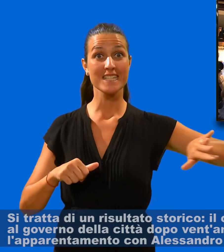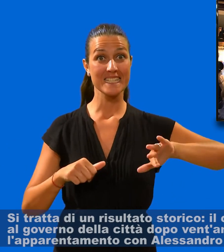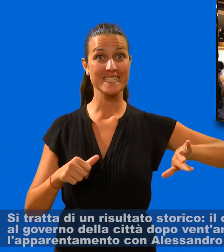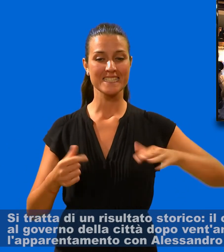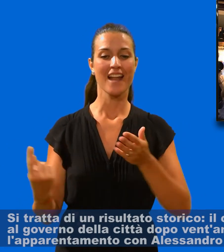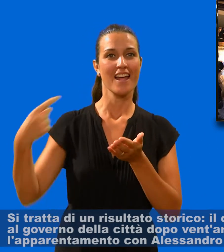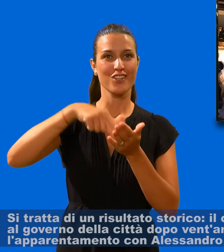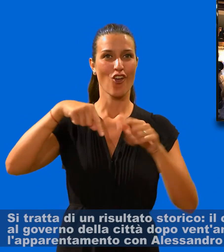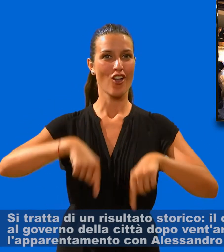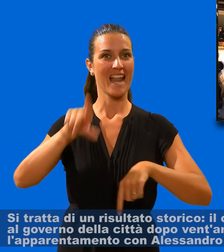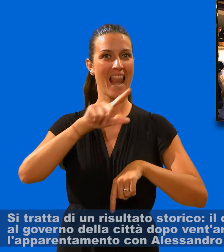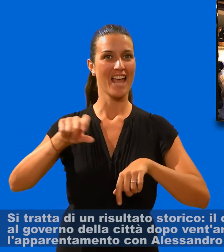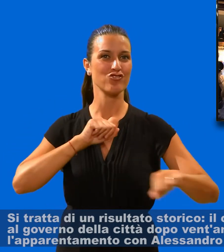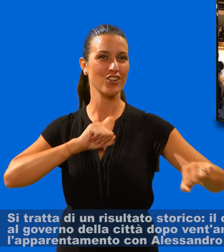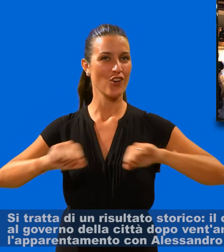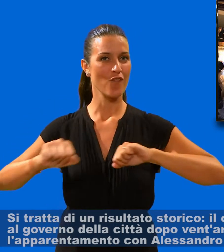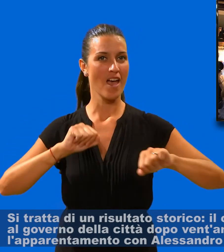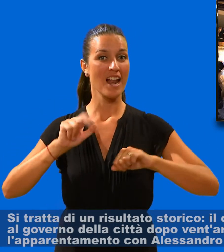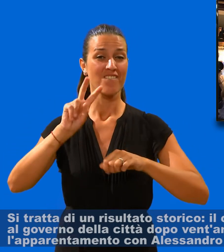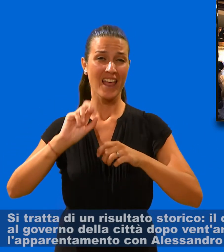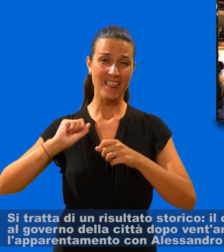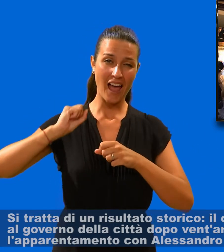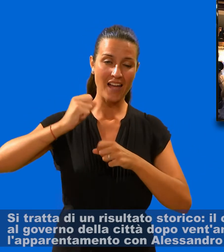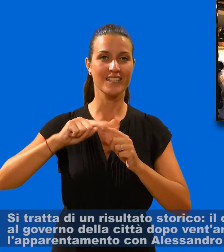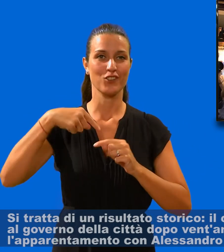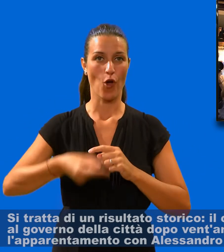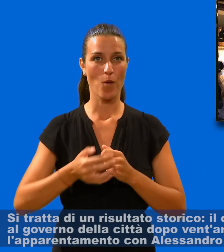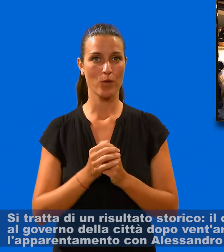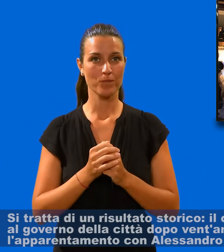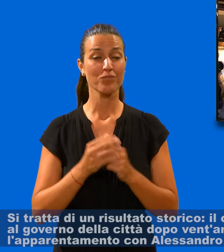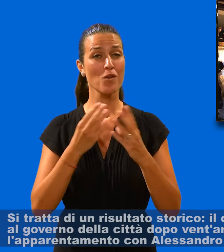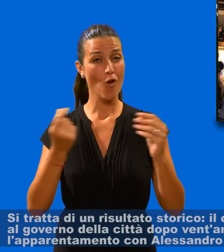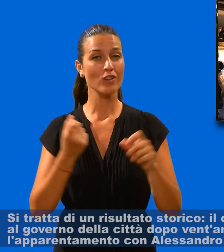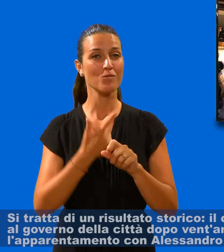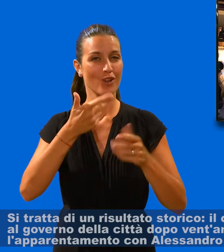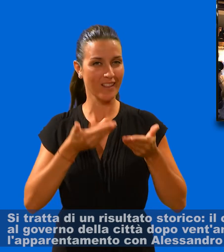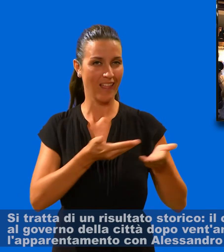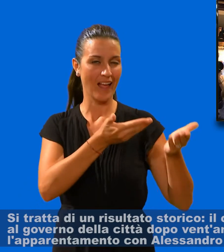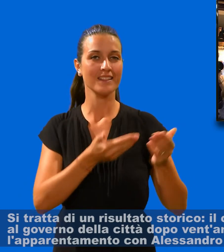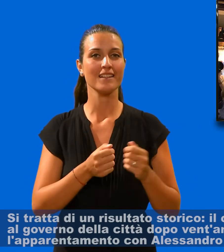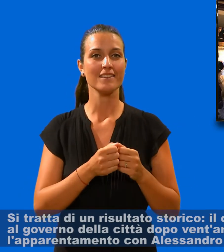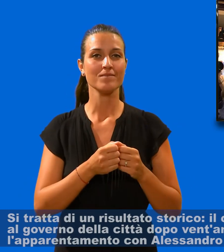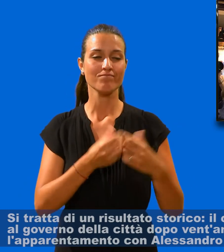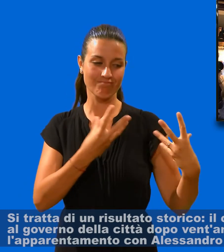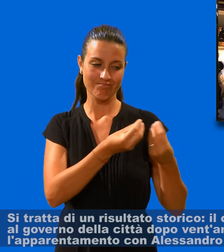dopo vent'anni decisivo l'apparentamento con alessandro delli noci